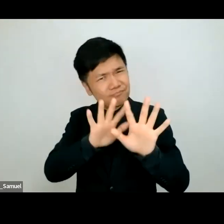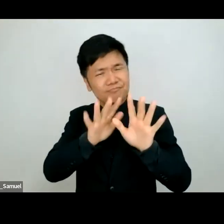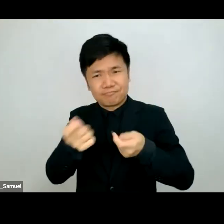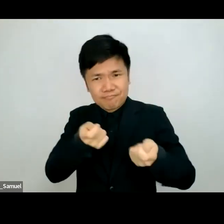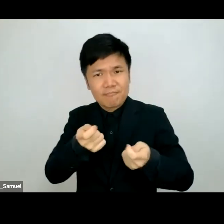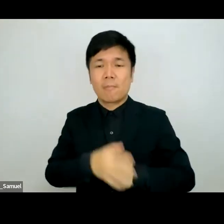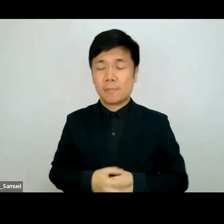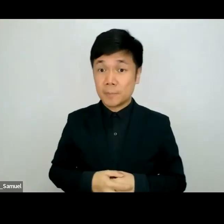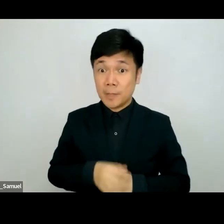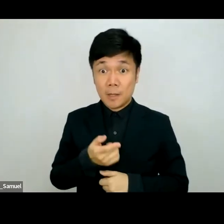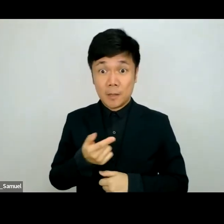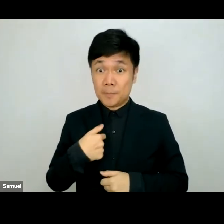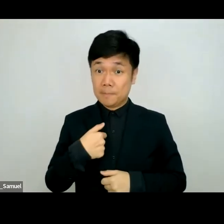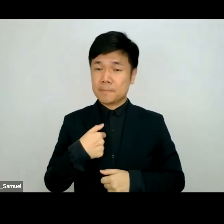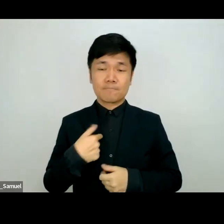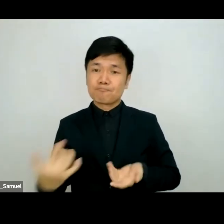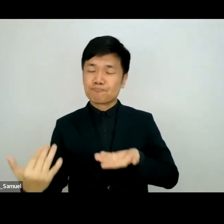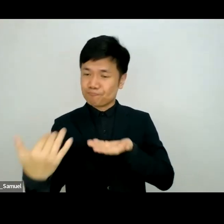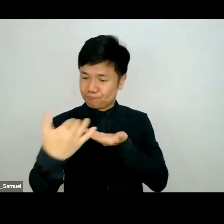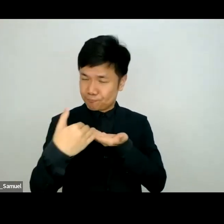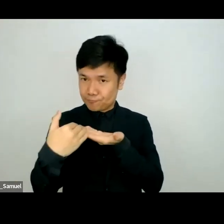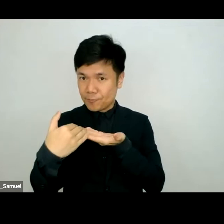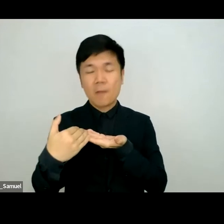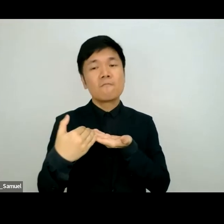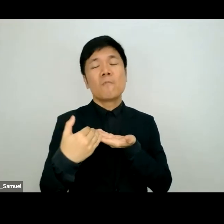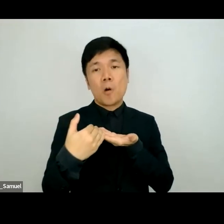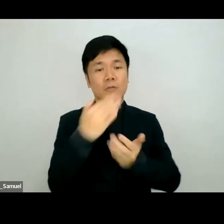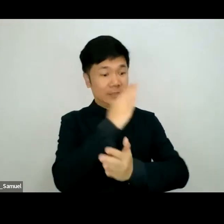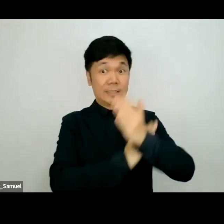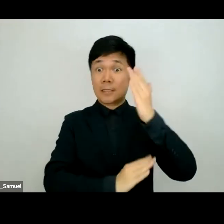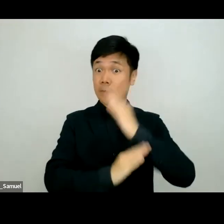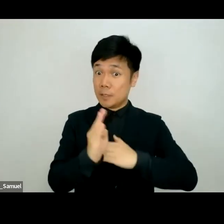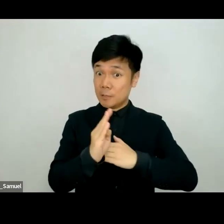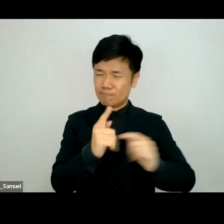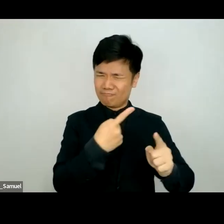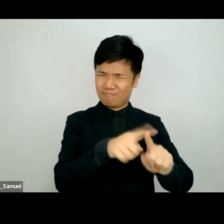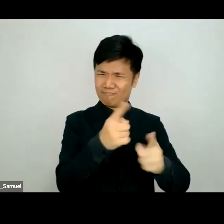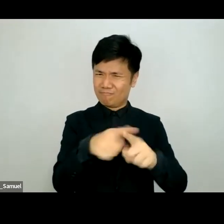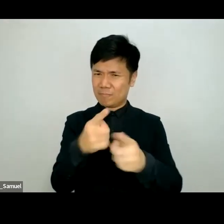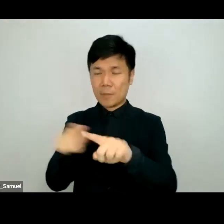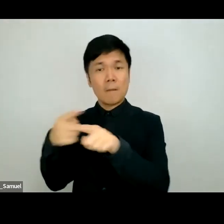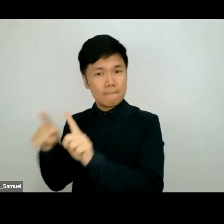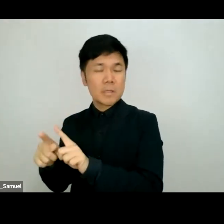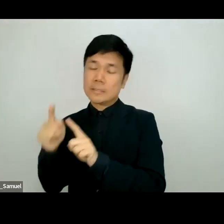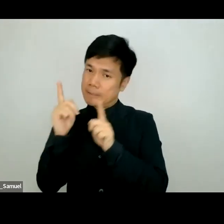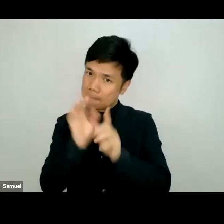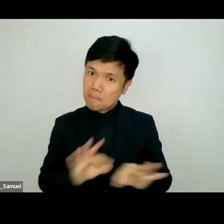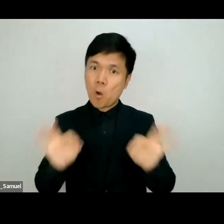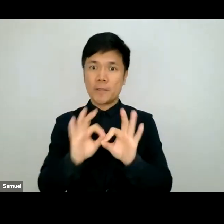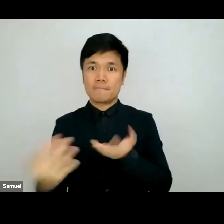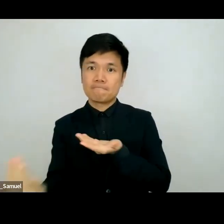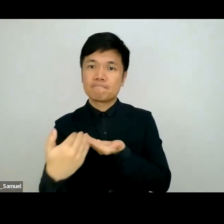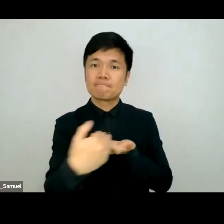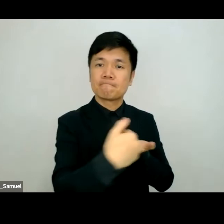Il faut s'assurer une collaboration avec les femmes, avec d'autres types divers d'handicap.